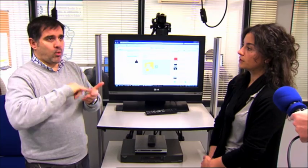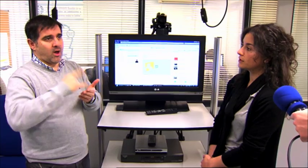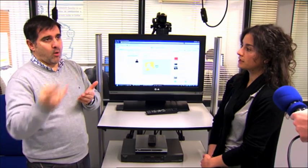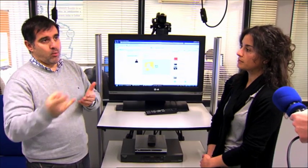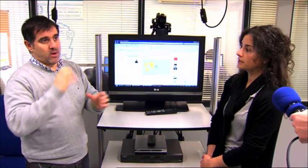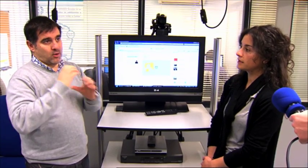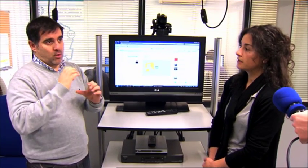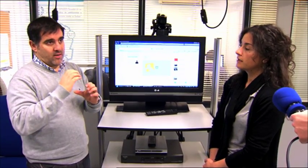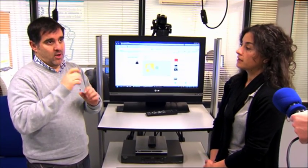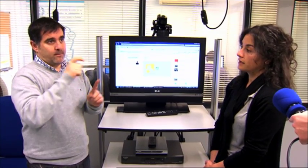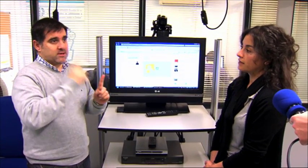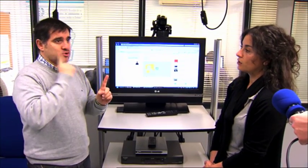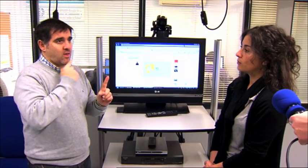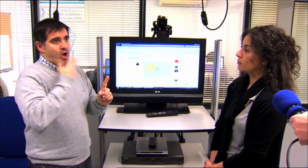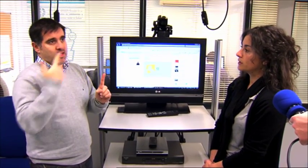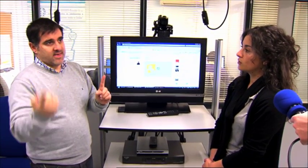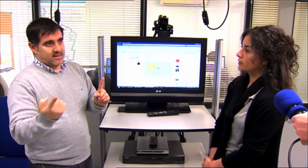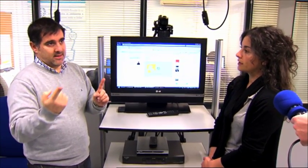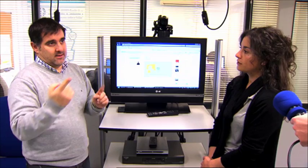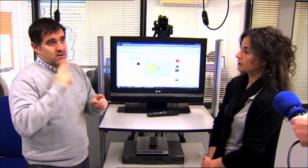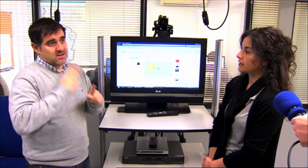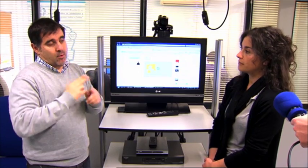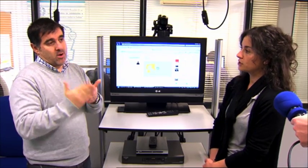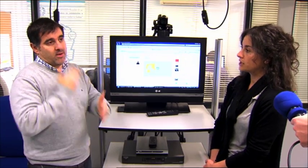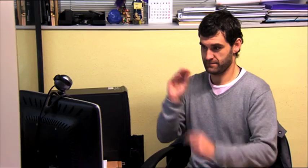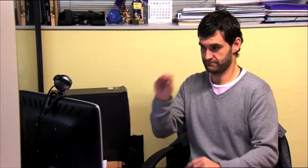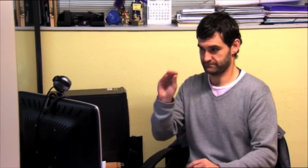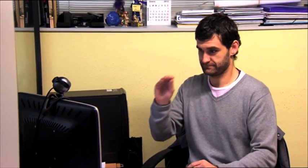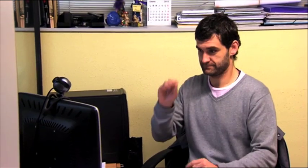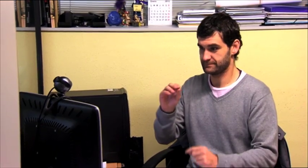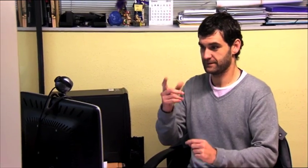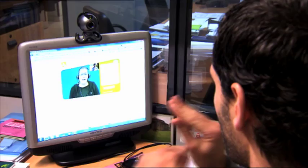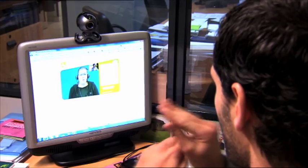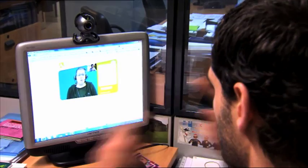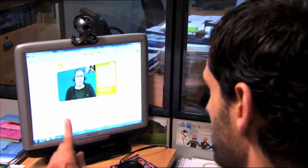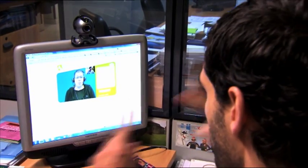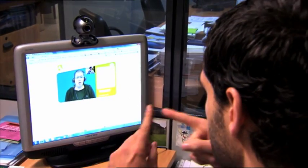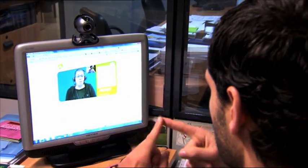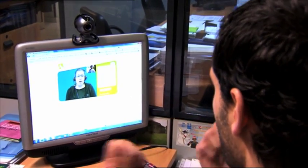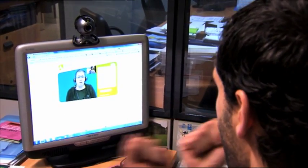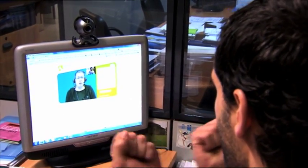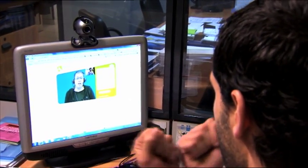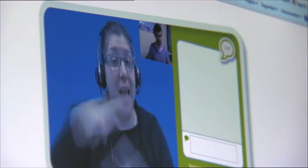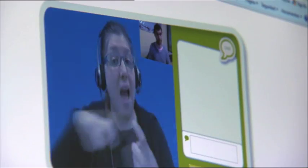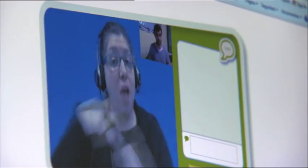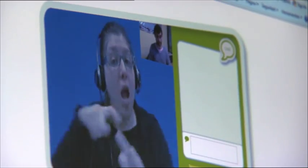ter que planificar con antelación a visita para ter un intérprete. O intérprete está sempre presente, da outra banda da